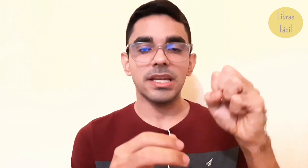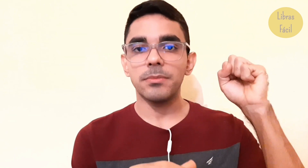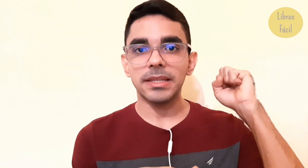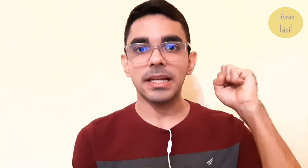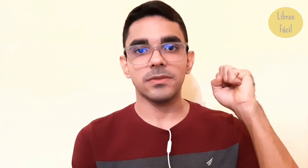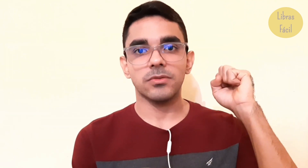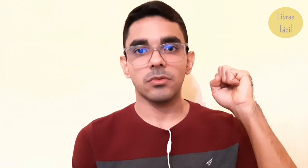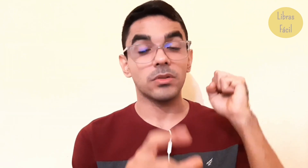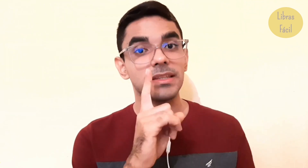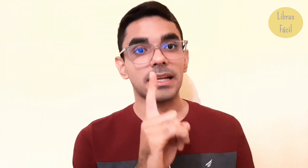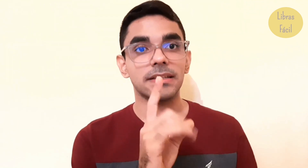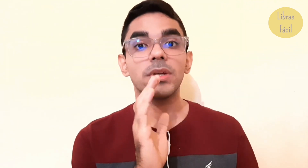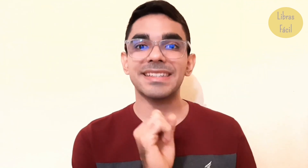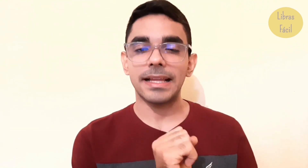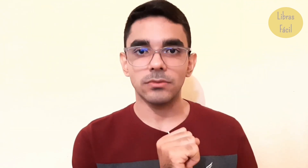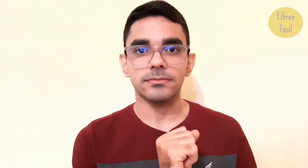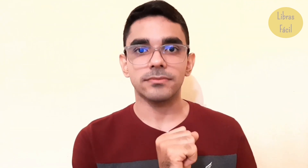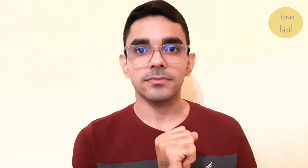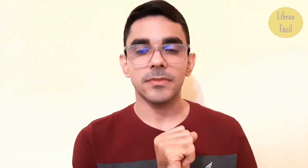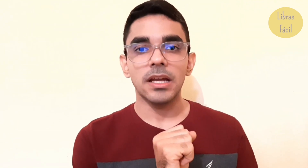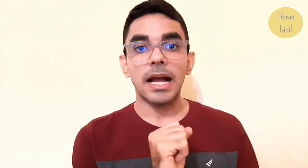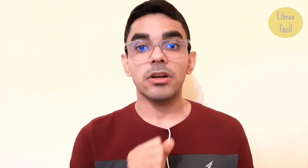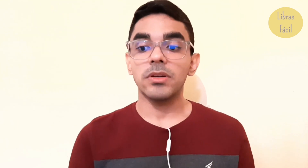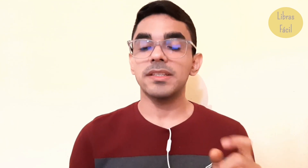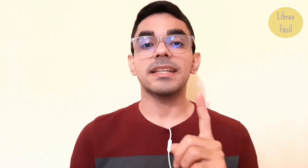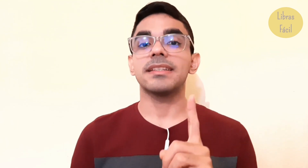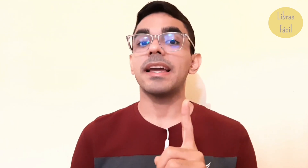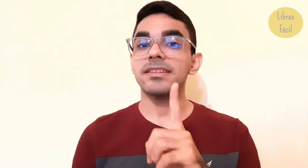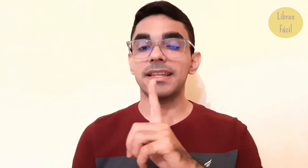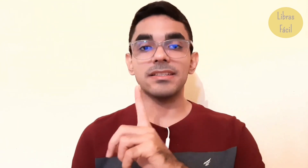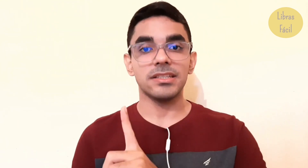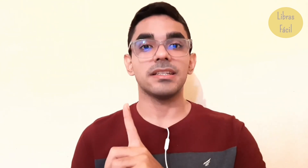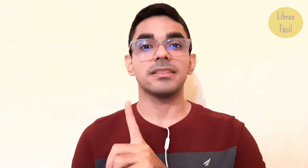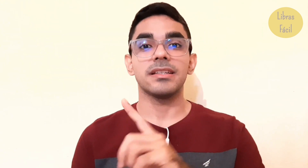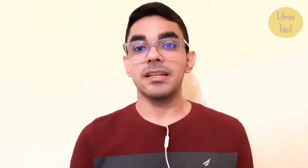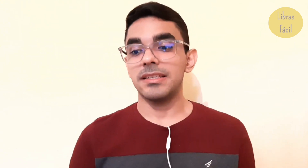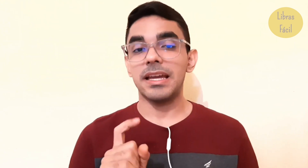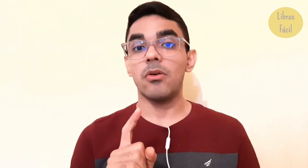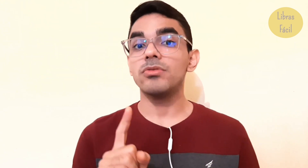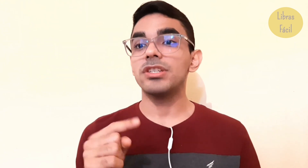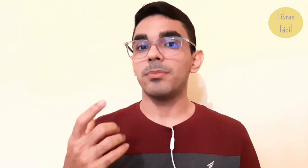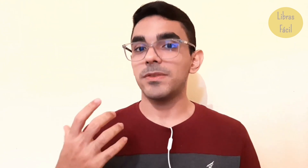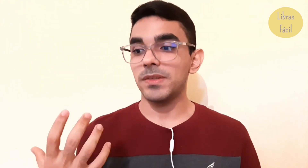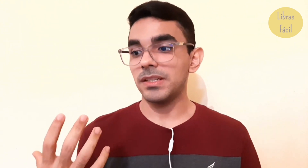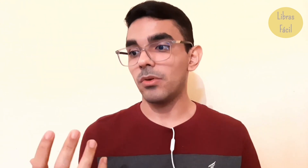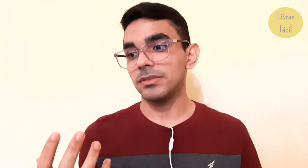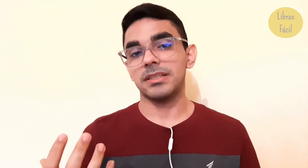eliminar isso quando se trata do estado. Agora, quando se trata da estadia, que é onde a pessoa se encontra. Por